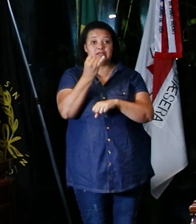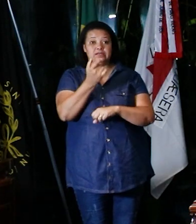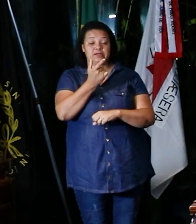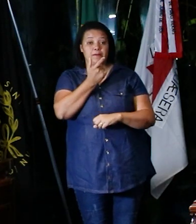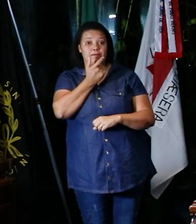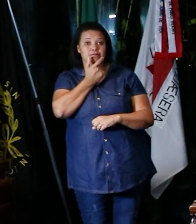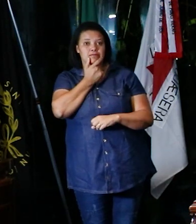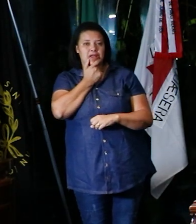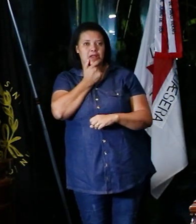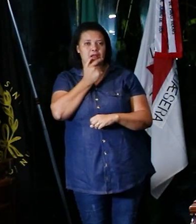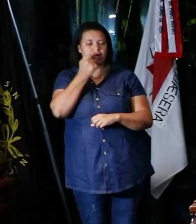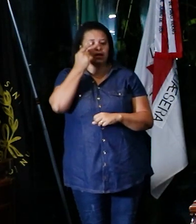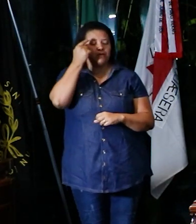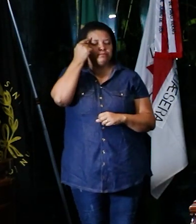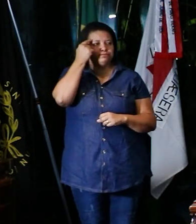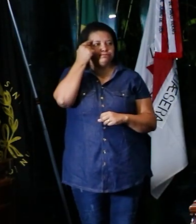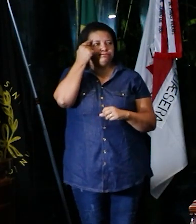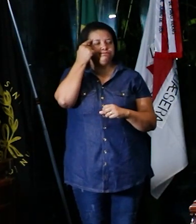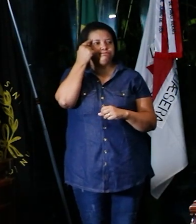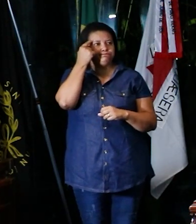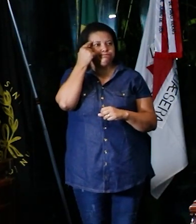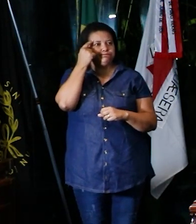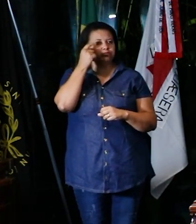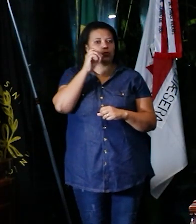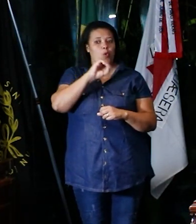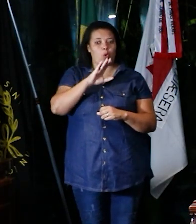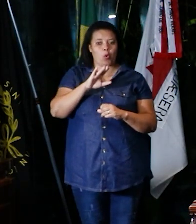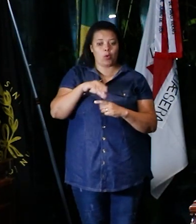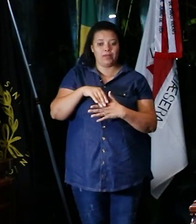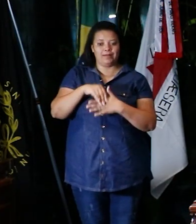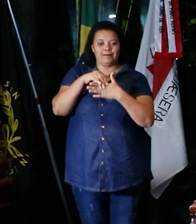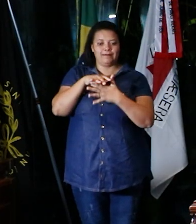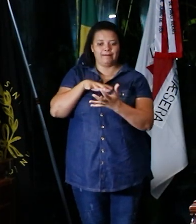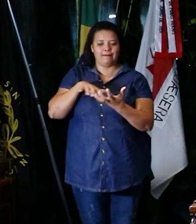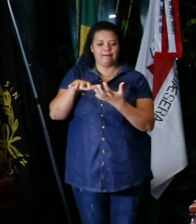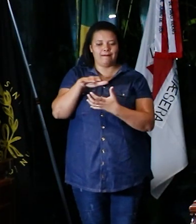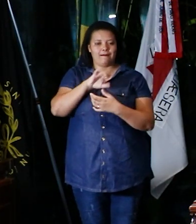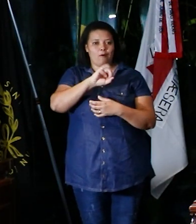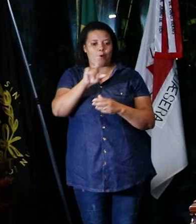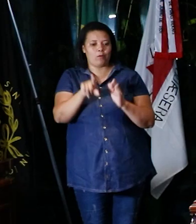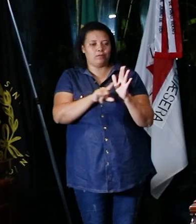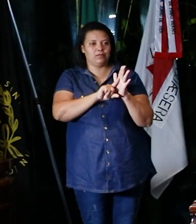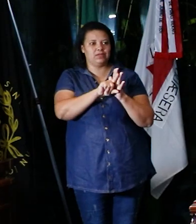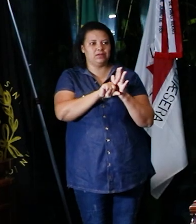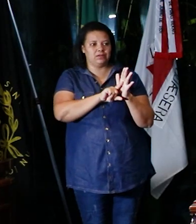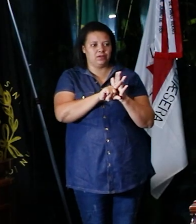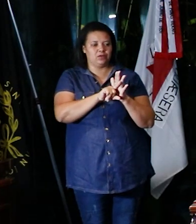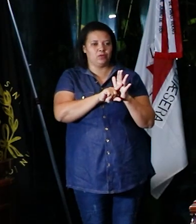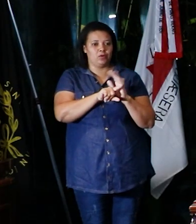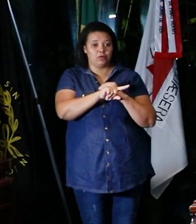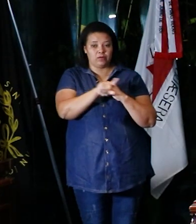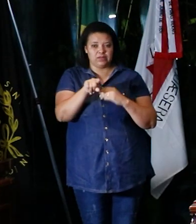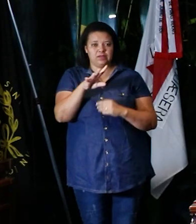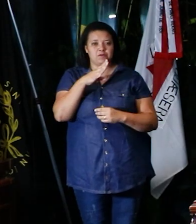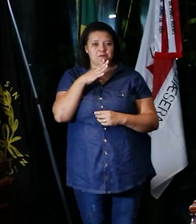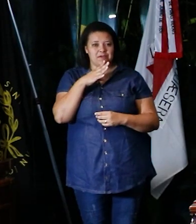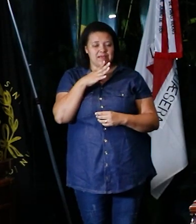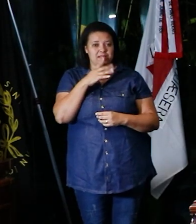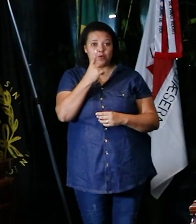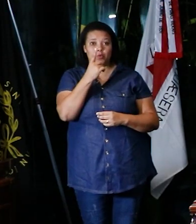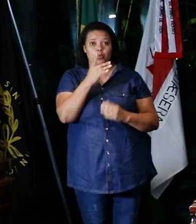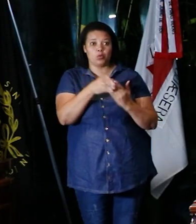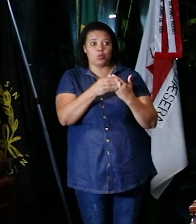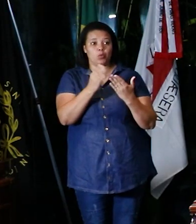como pensador, como agitador, como pesquisador. Eu não sei se vocês conhecem um livro